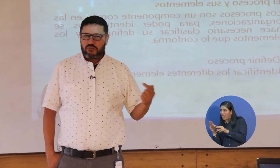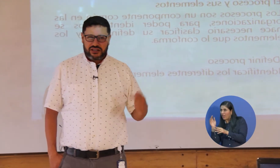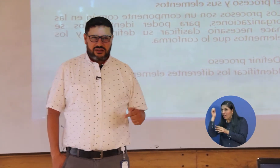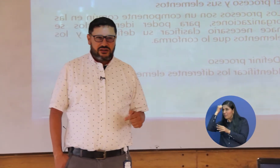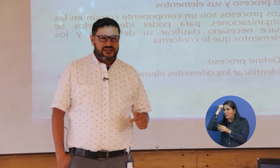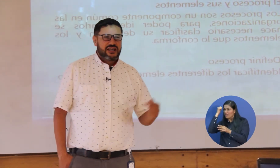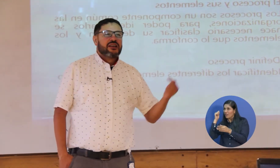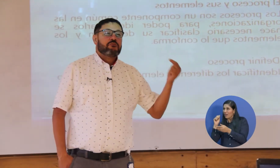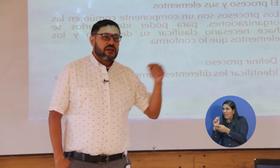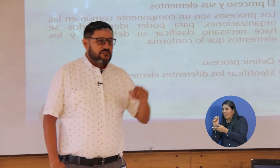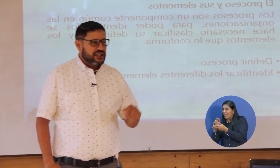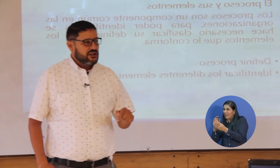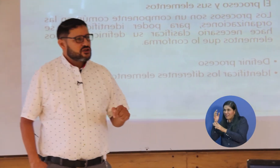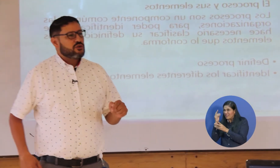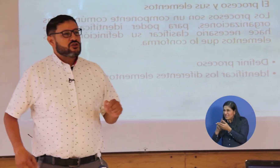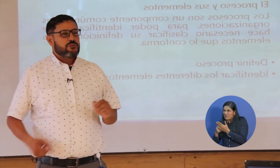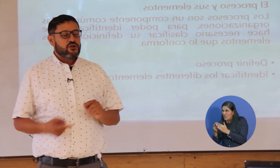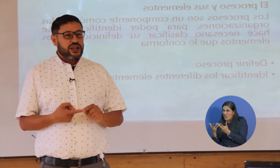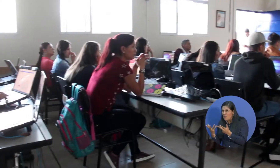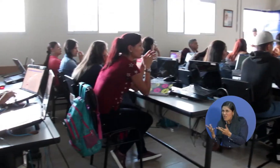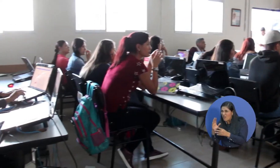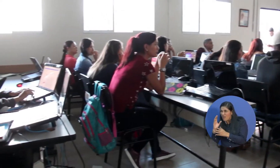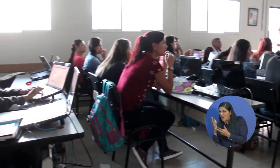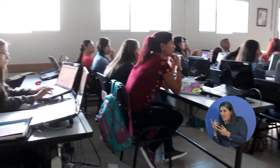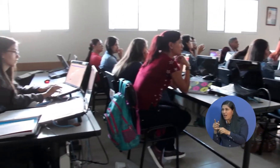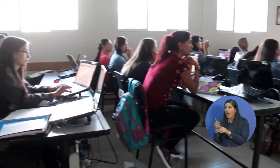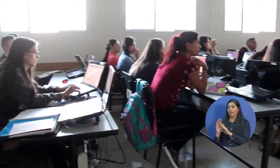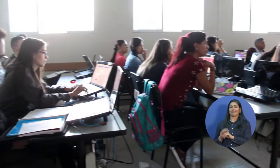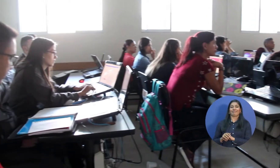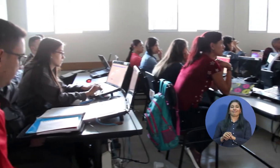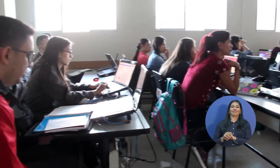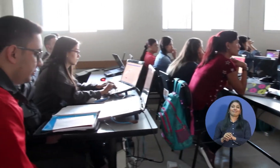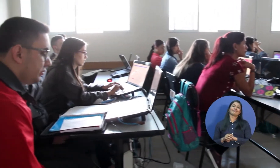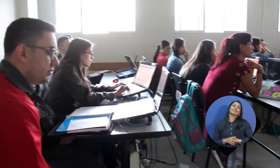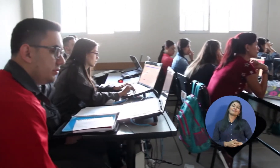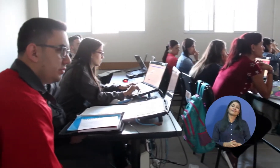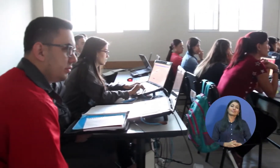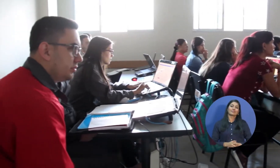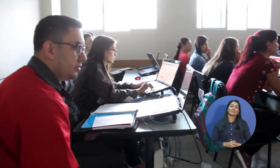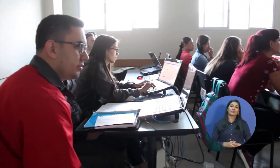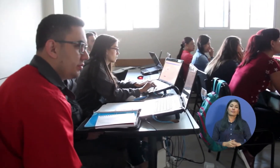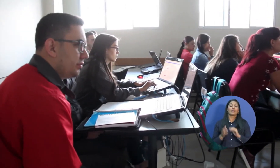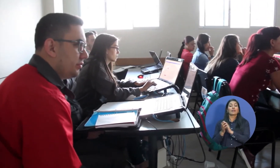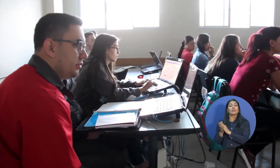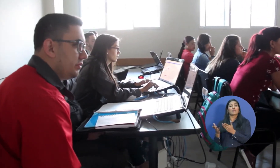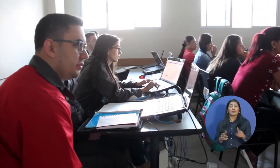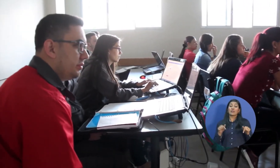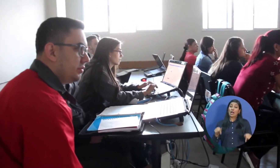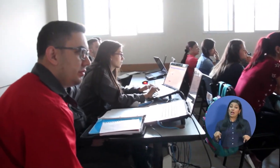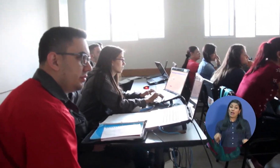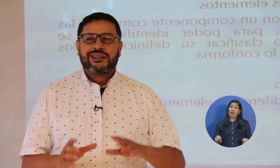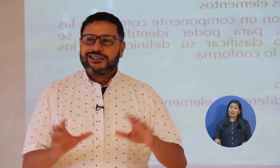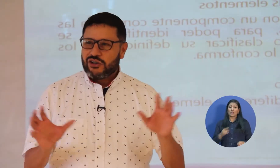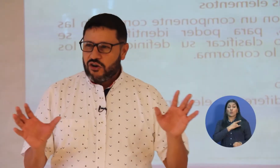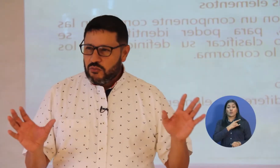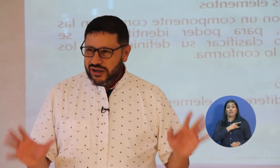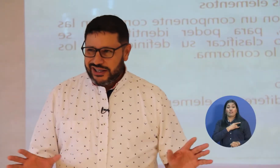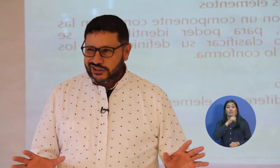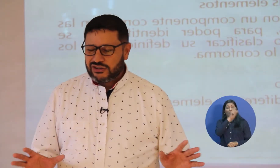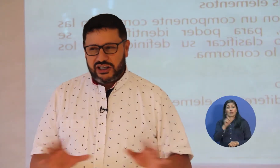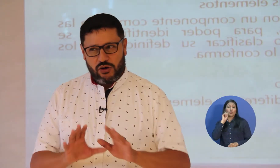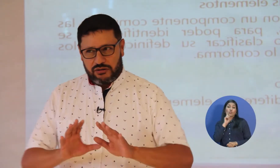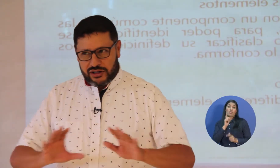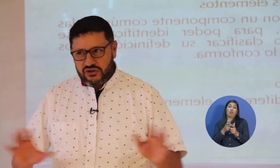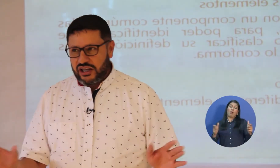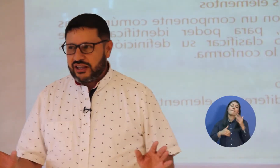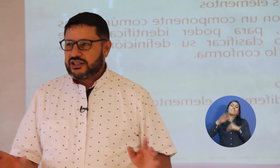va a estar acompañándolas. Bienvenidos, somos el proyecto en el país que más usuarios de lengua de señas tiene. Son